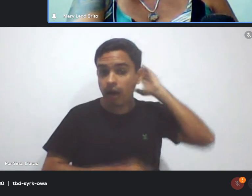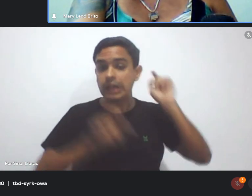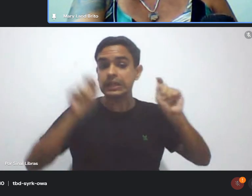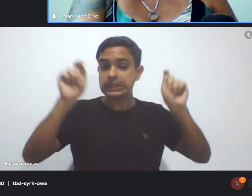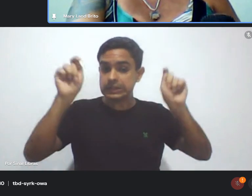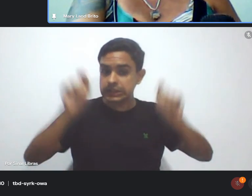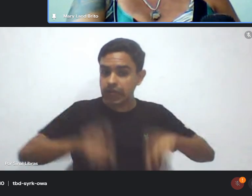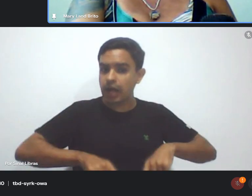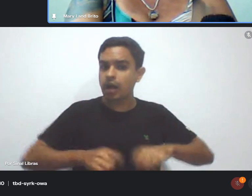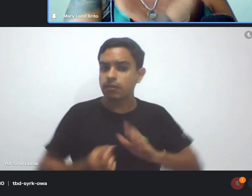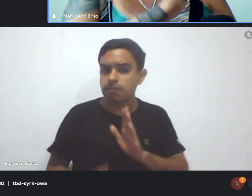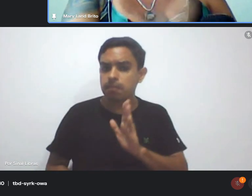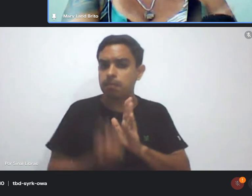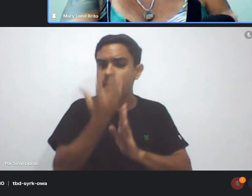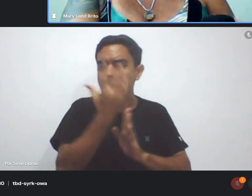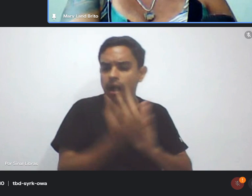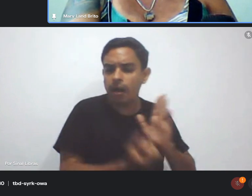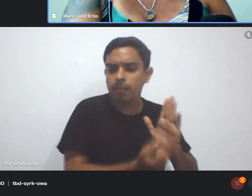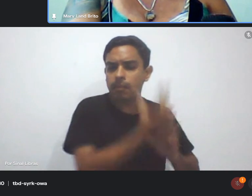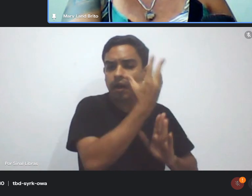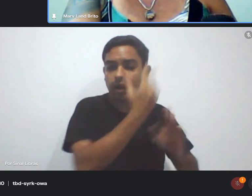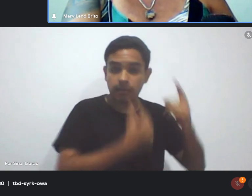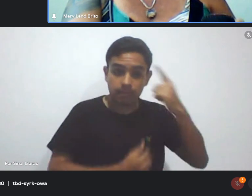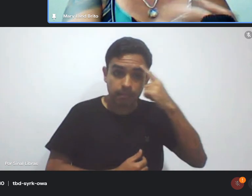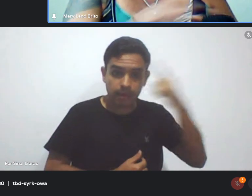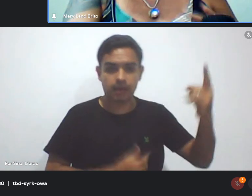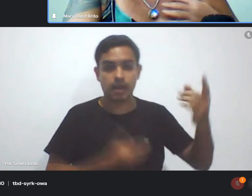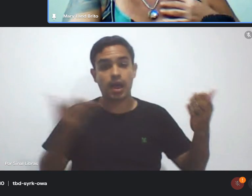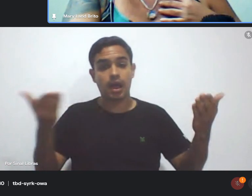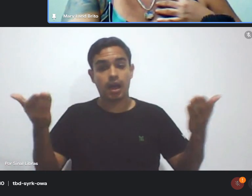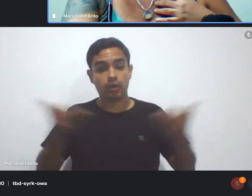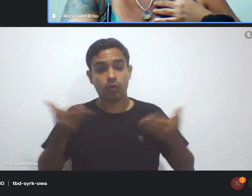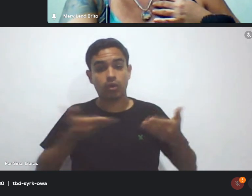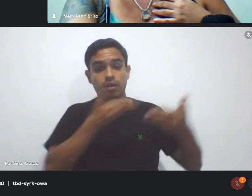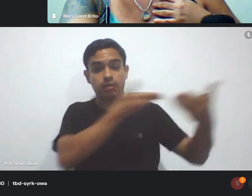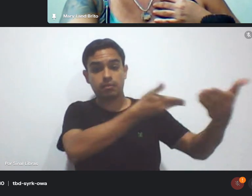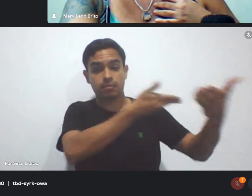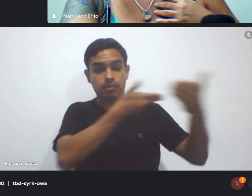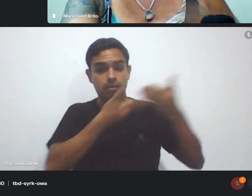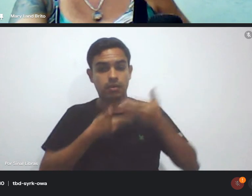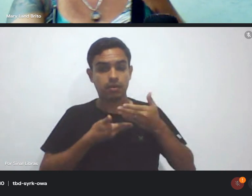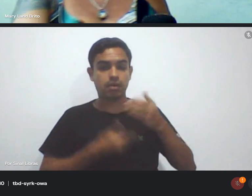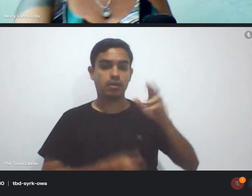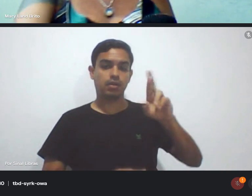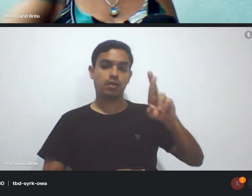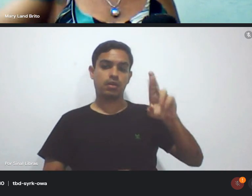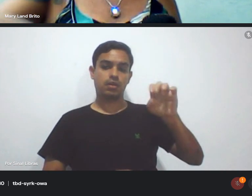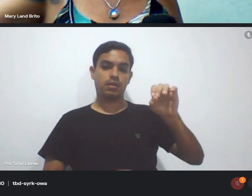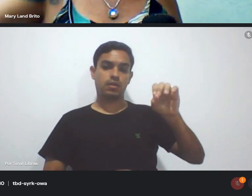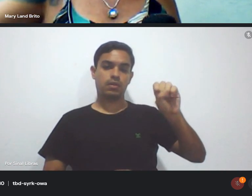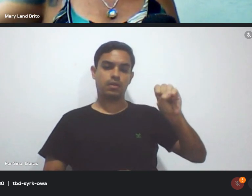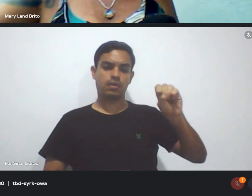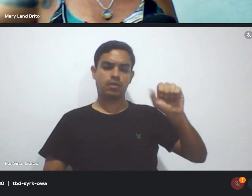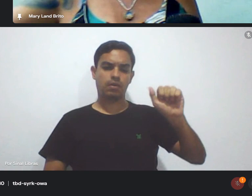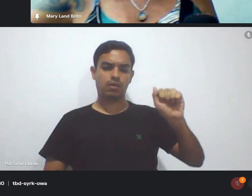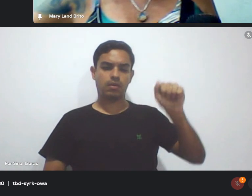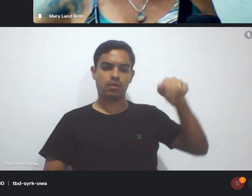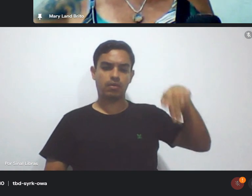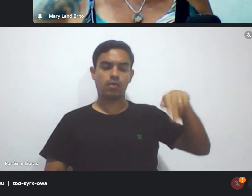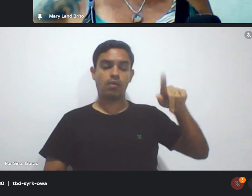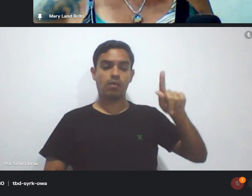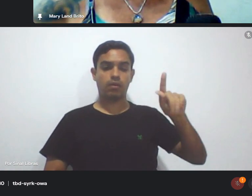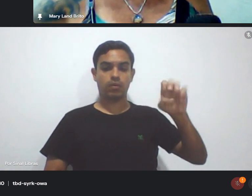melhor já já. E agora a Rosângela, por favor. Olá, boa tarde a todos e a